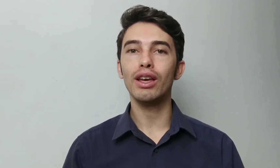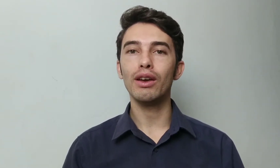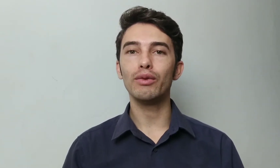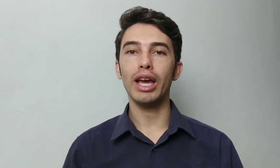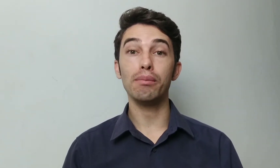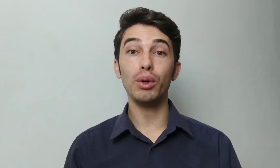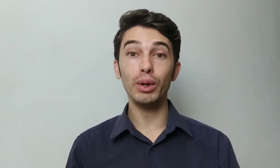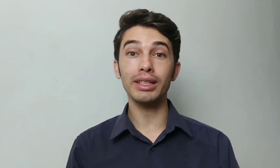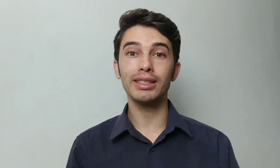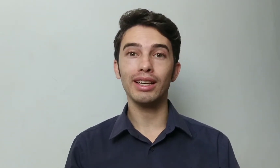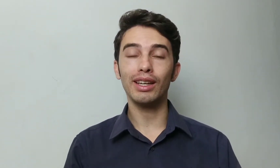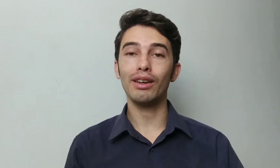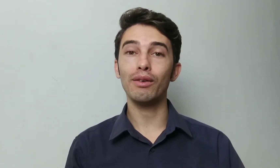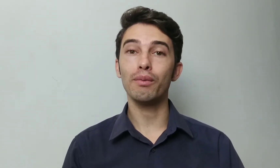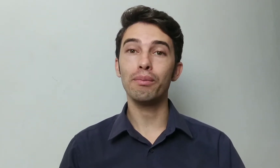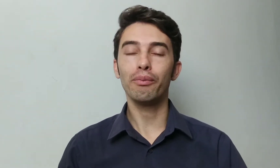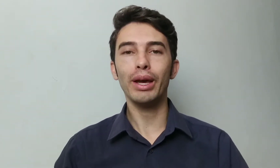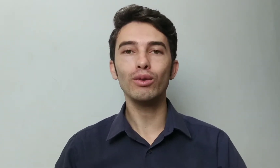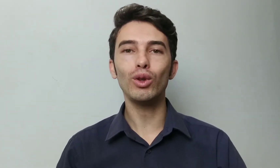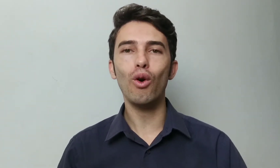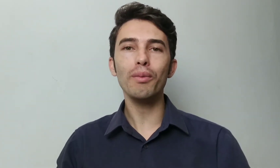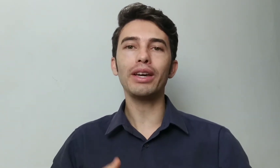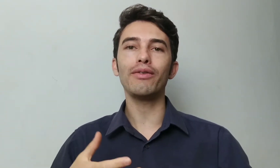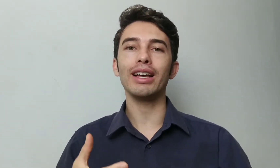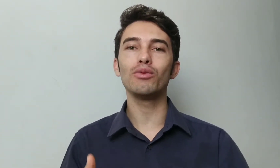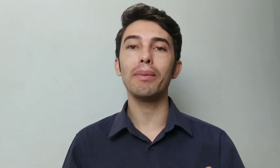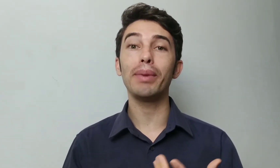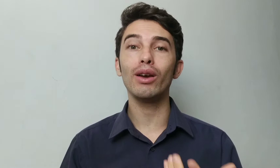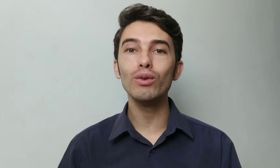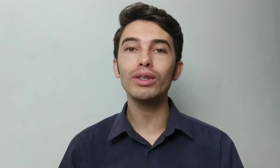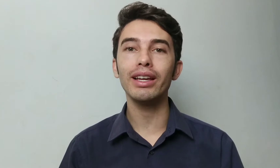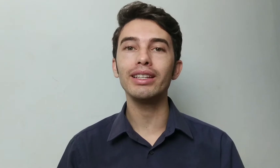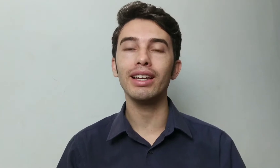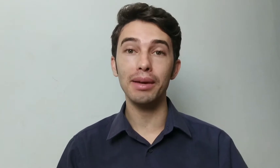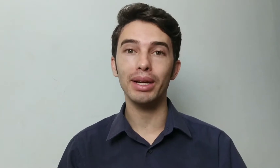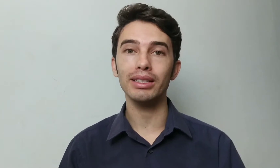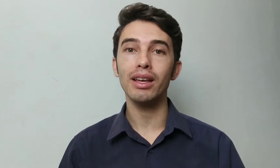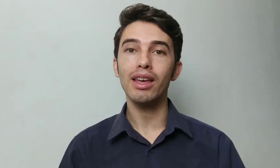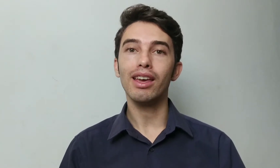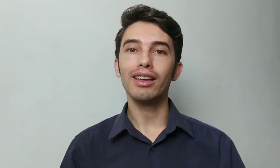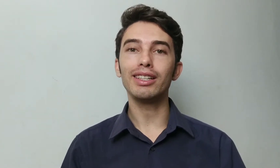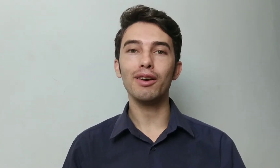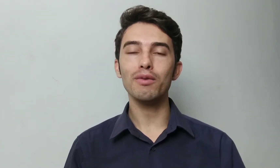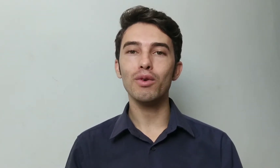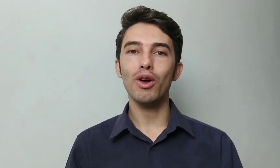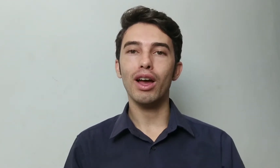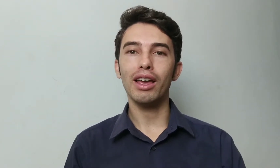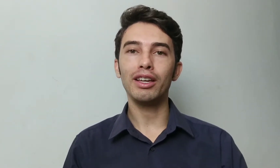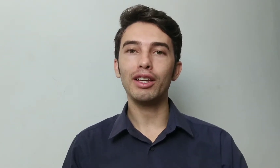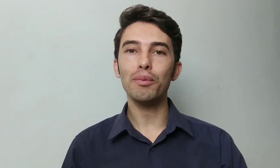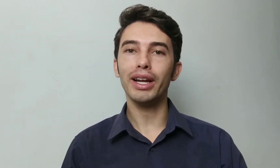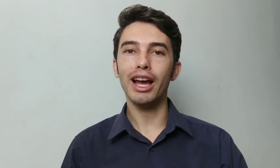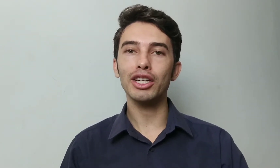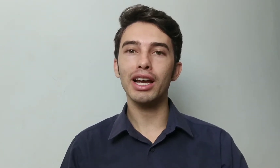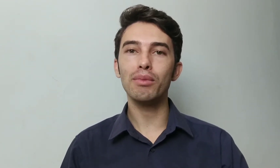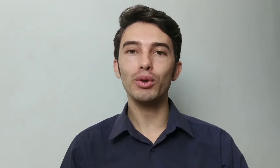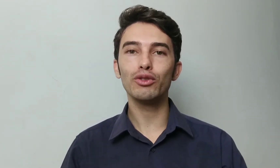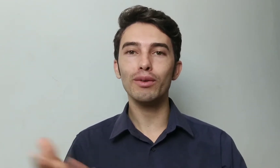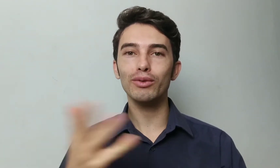Foi a Brooks que perguntou como é que faço uma pergunta em Libras. Então, em homenagem a Brooks, vamos fazer